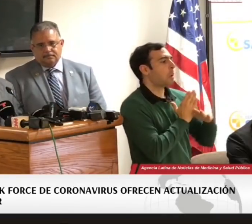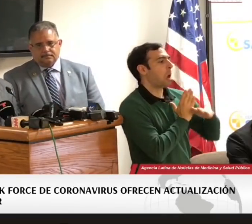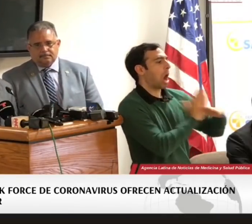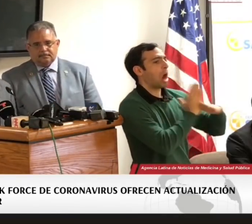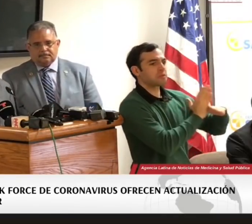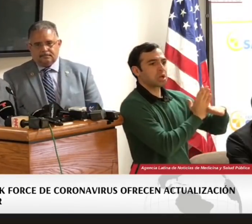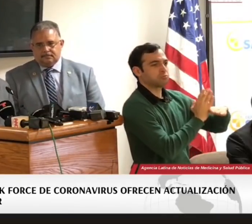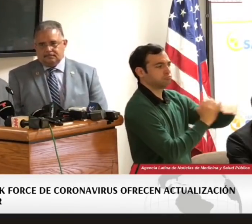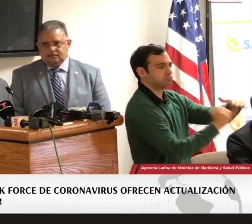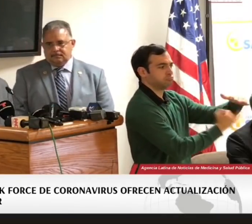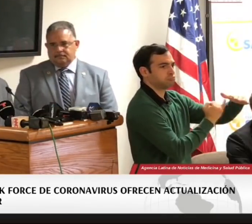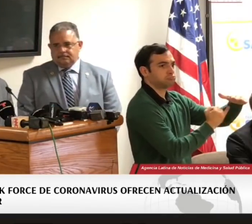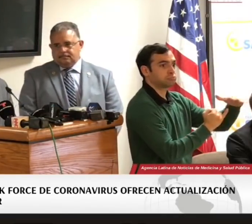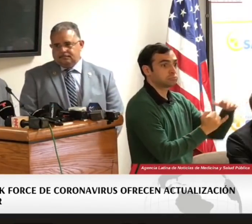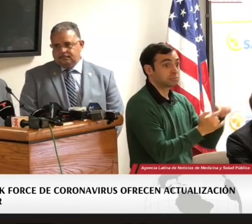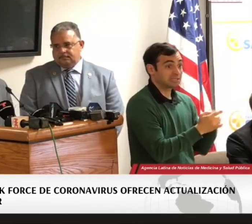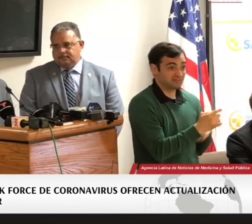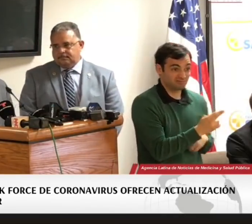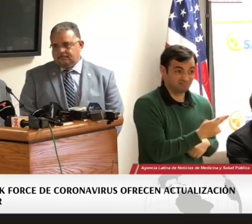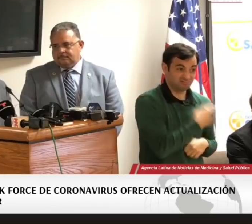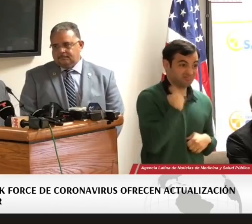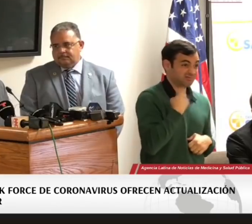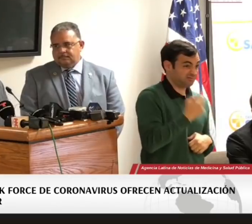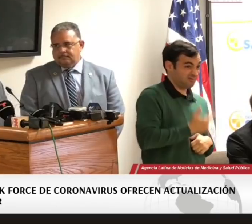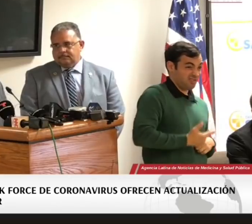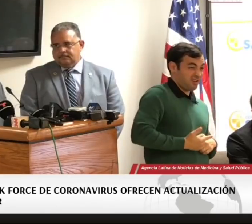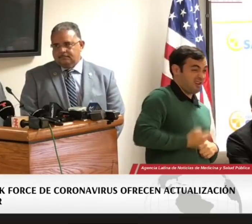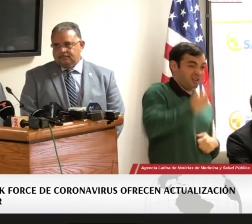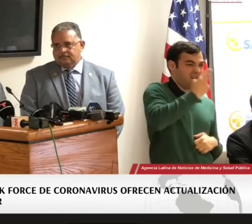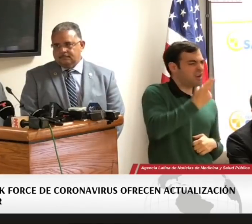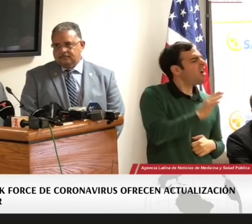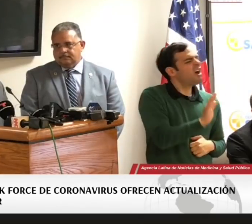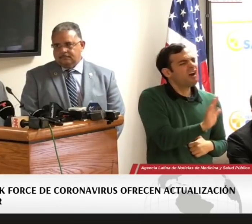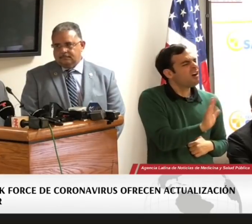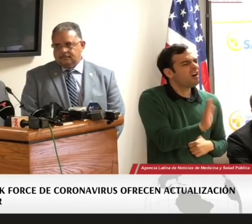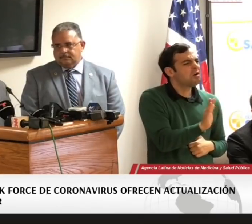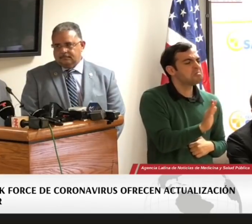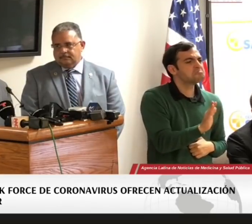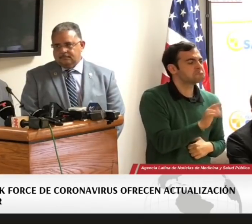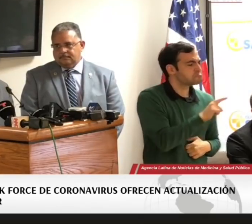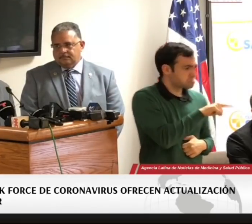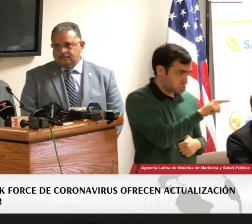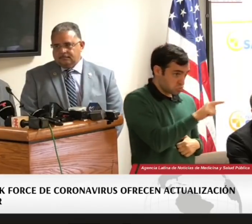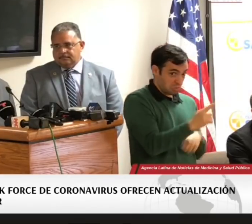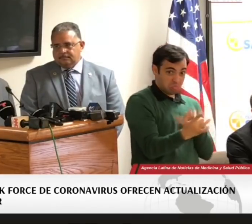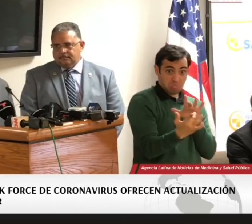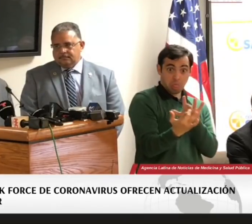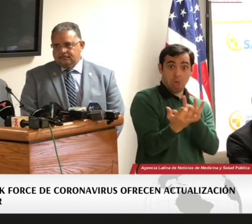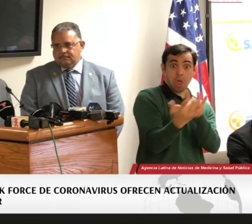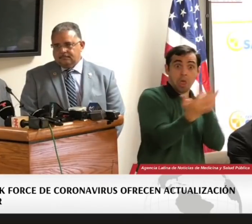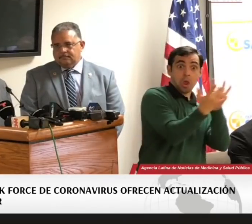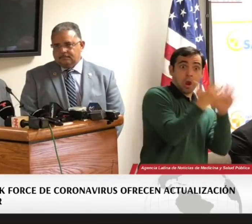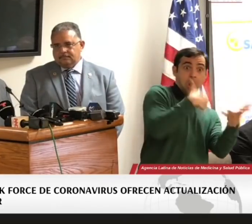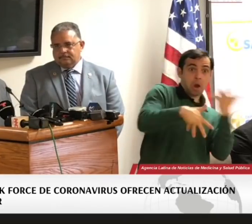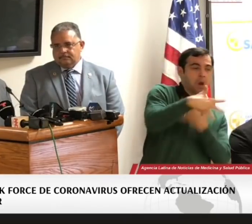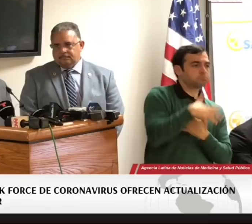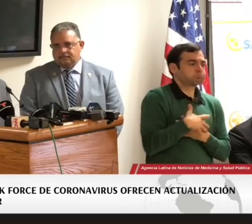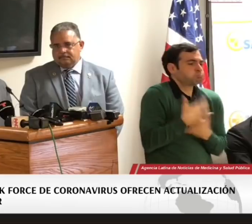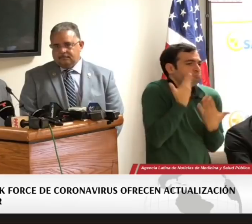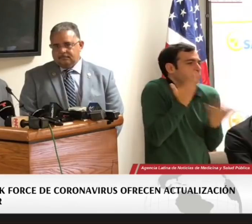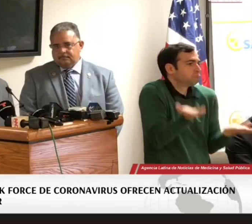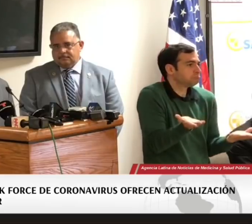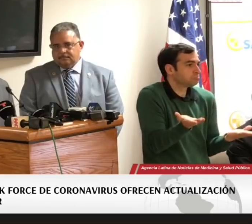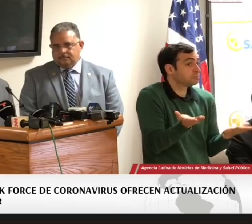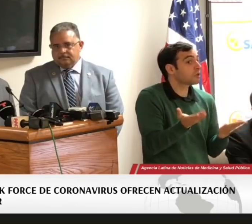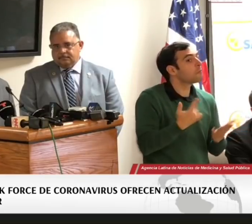estudiantes debido a que no hay una cadena que se haya identificado de contacto con las personas, pero le vamos a estar